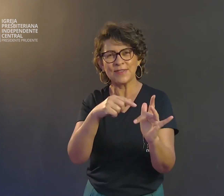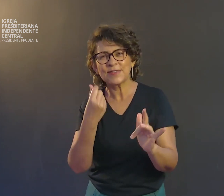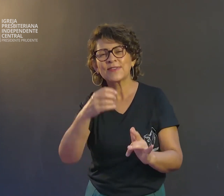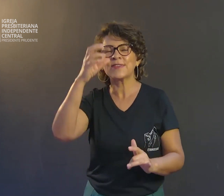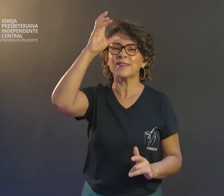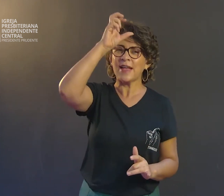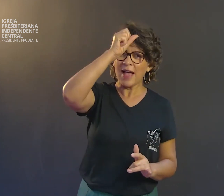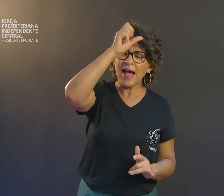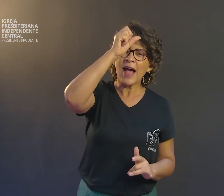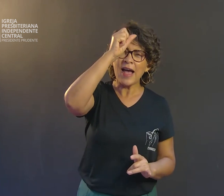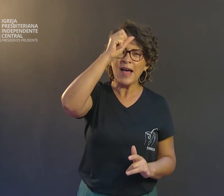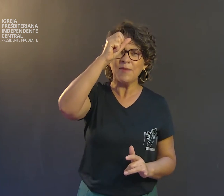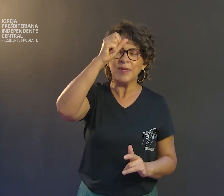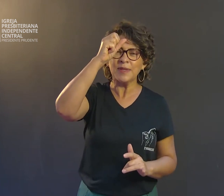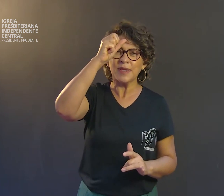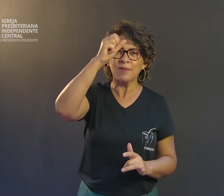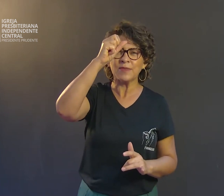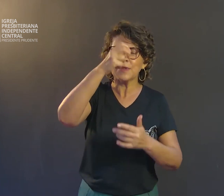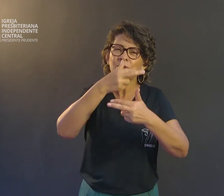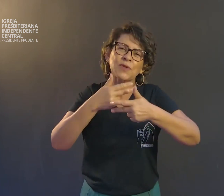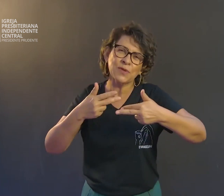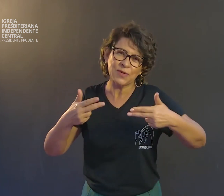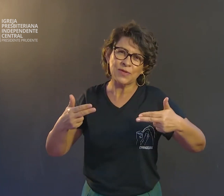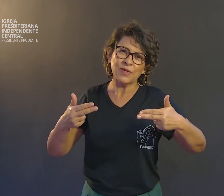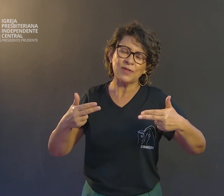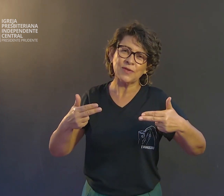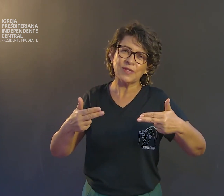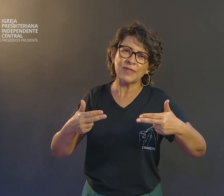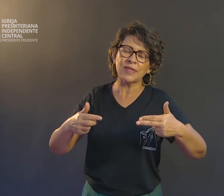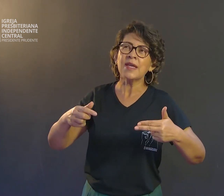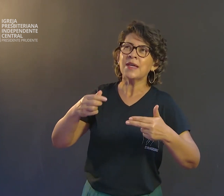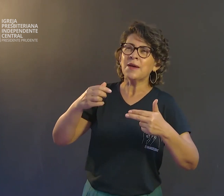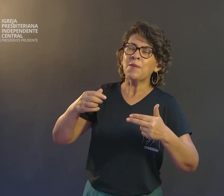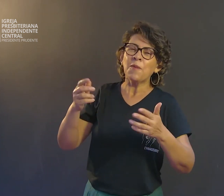Ele, então entraremos no reino de Deus.